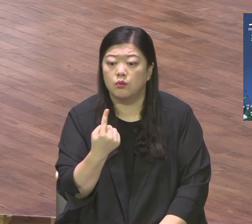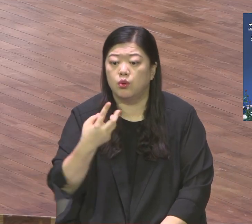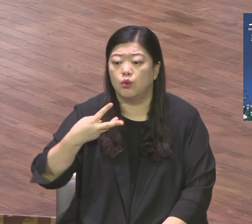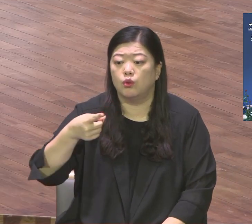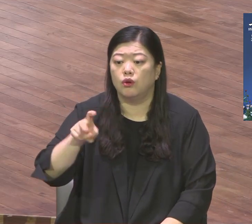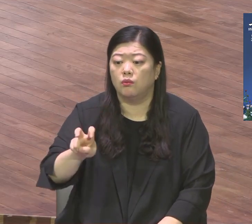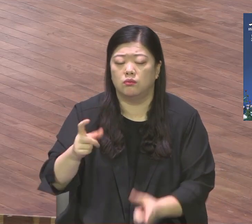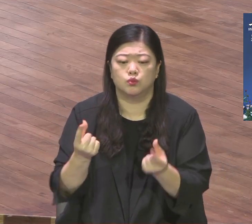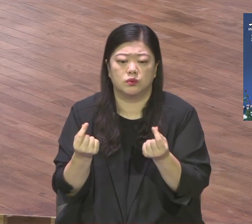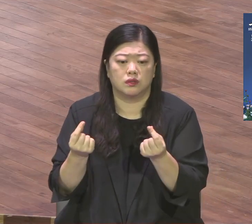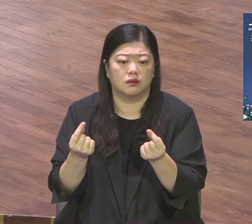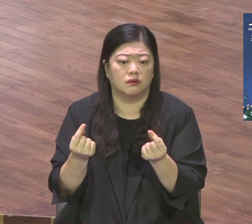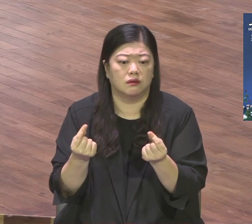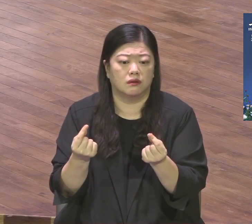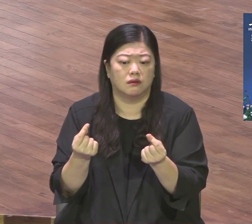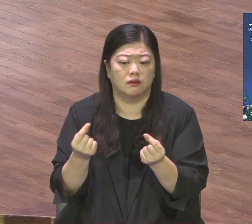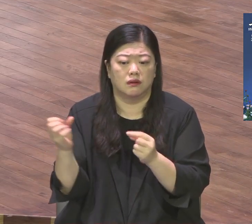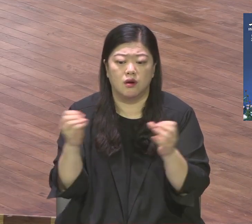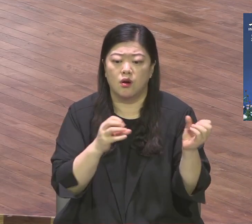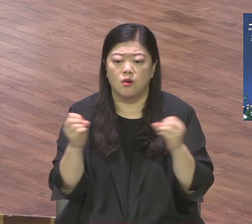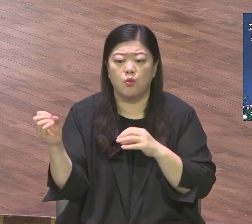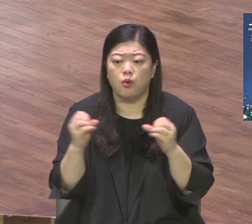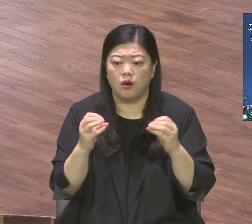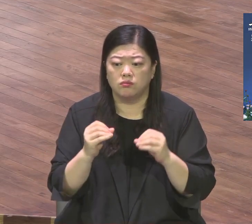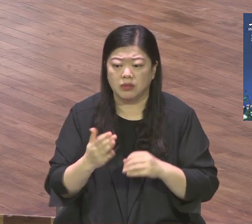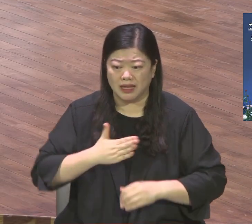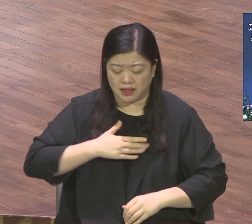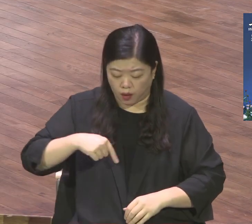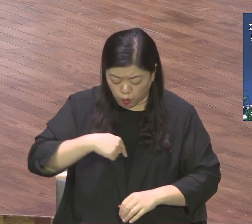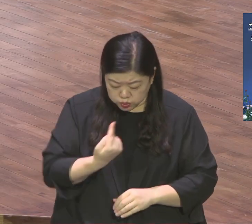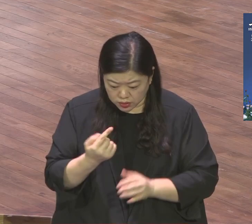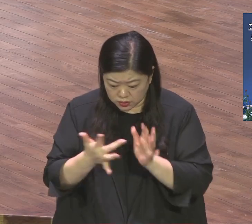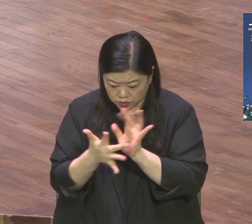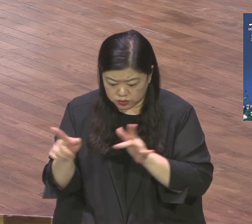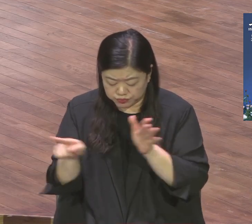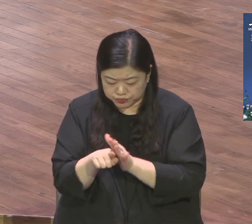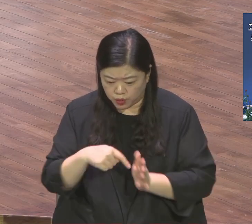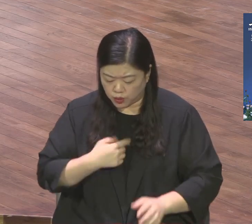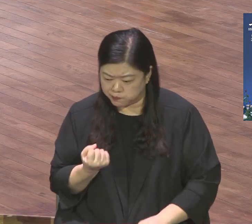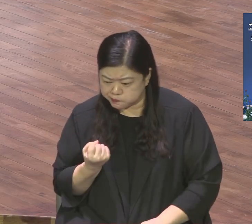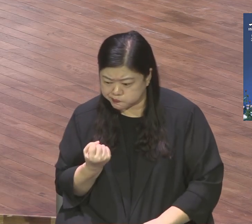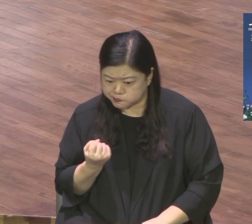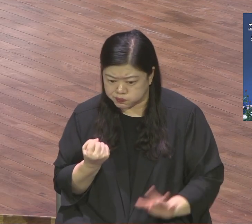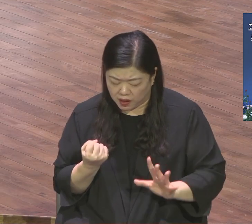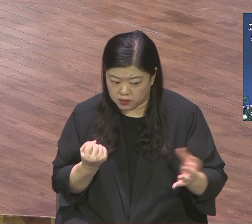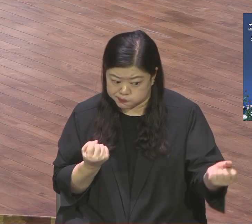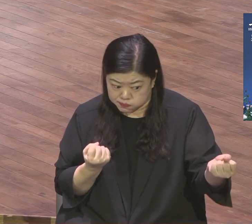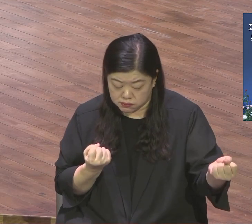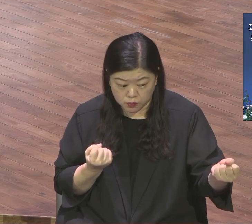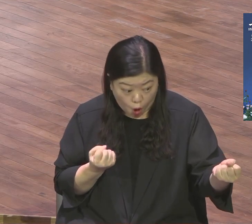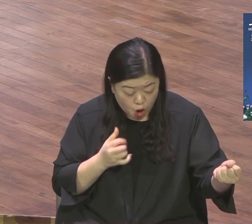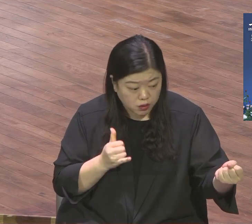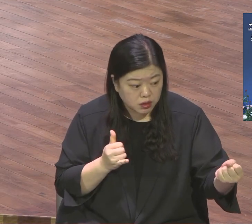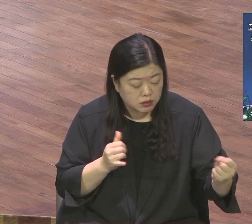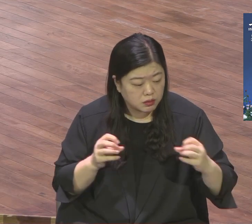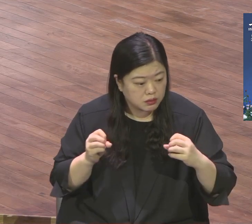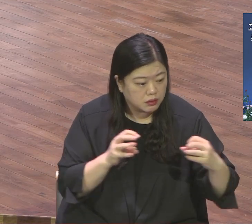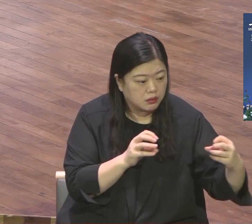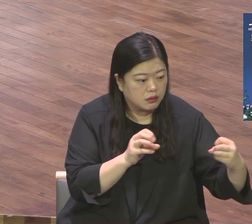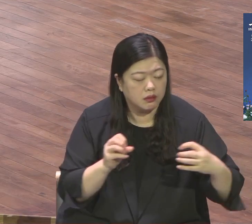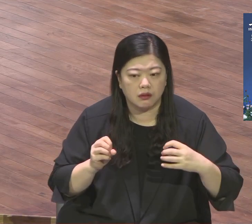영적 교제가 이루어지는. 불순자들에게 가서 전하는 것을 뭐라 그래요? 불신자들에